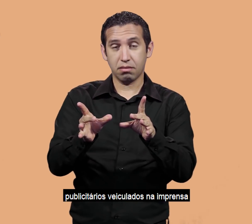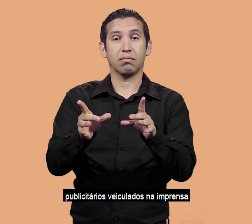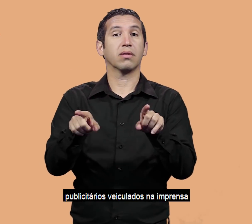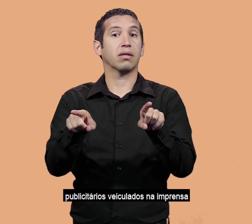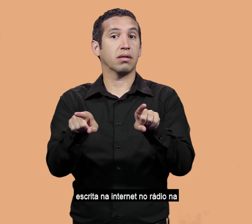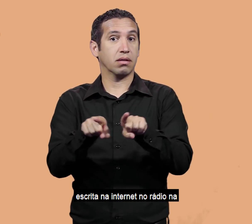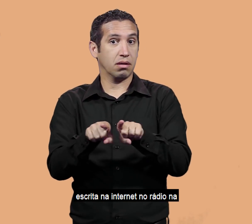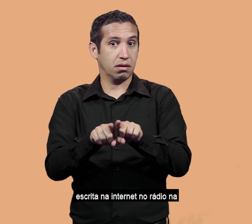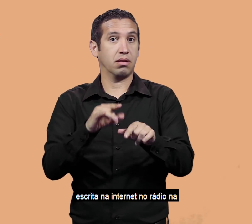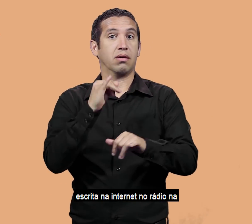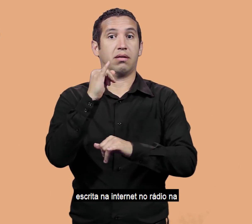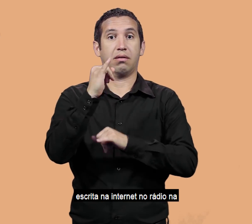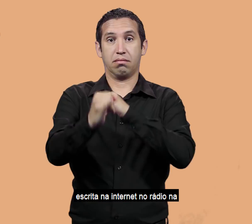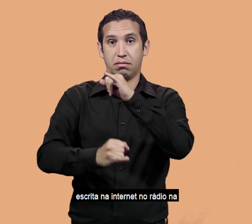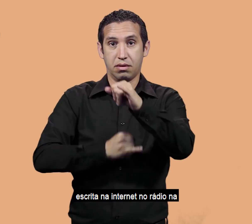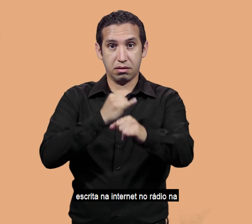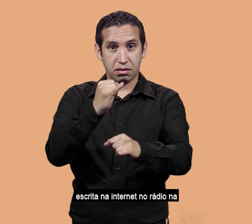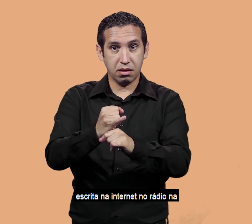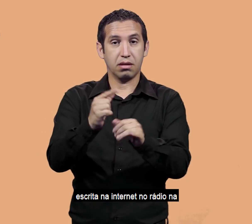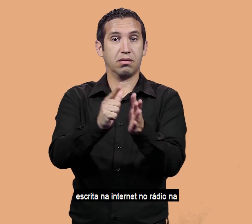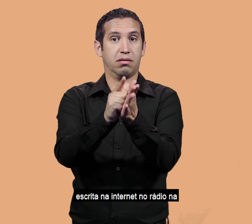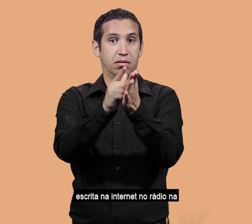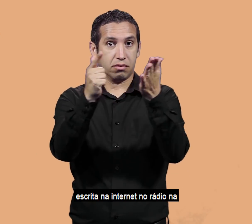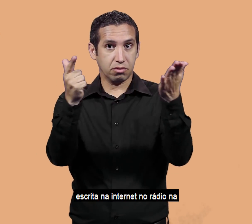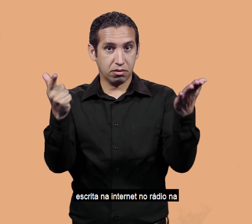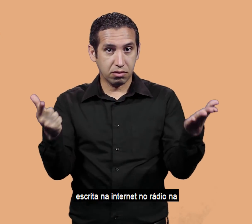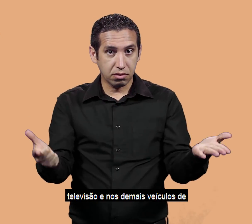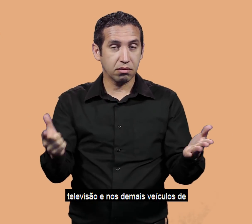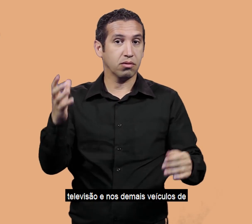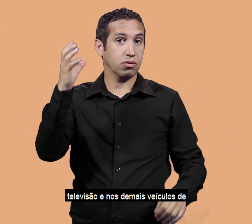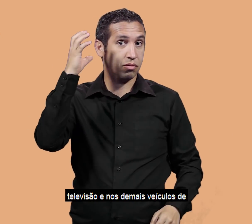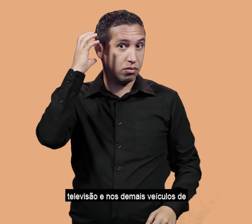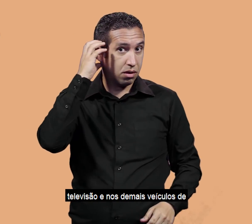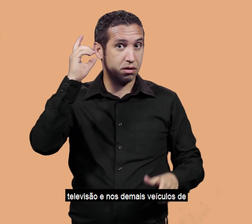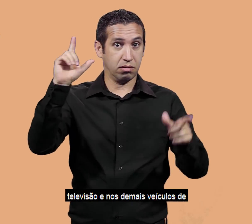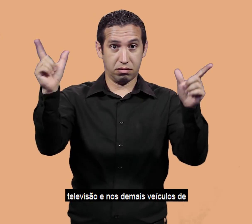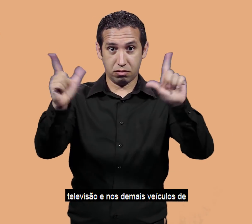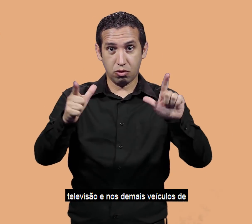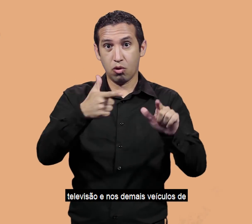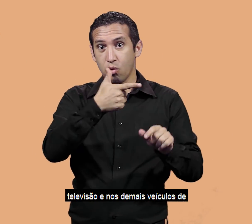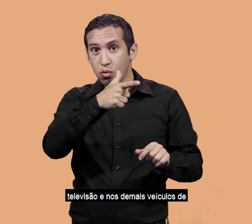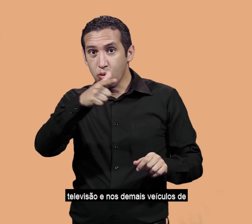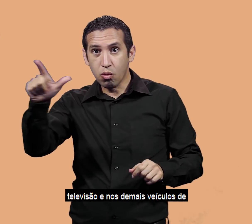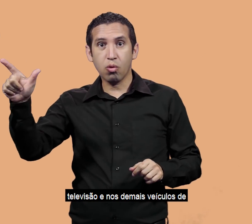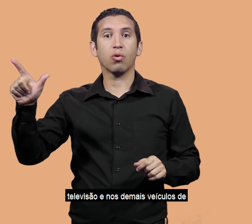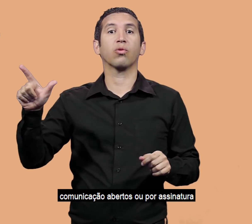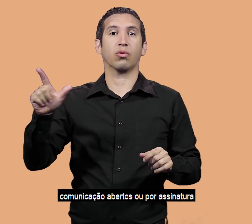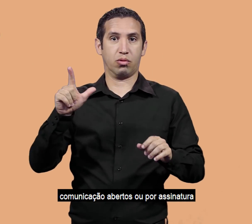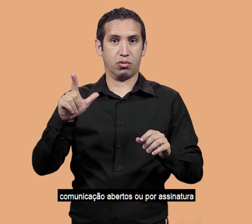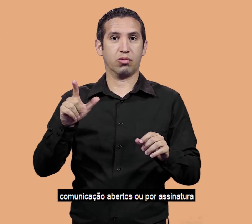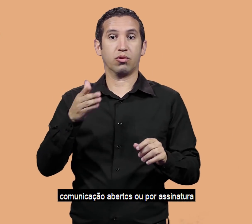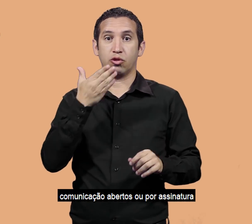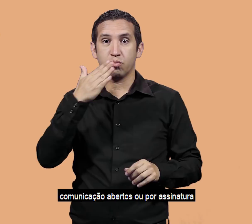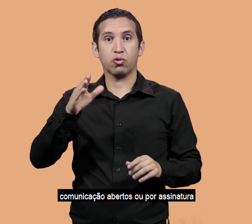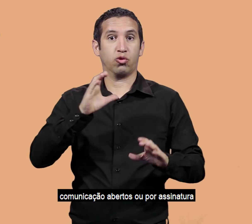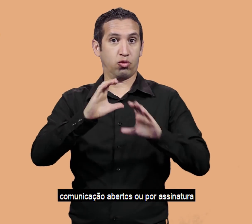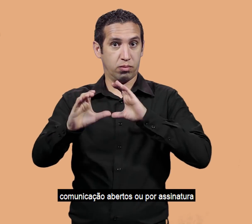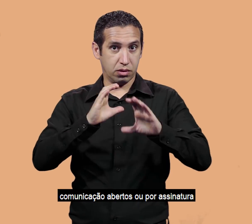na internet no rádio na televisão e nos demais veículos de comunicação abertos ou por